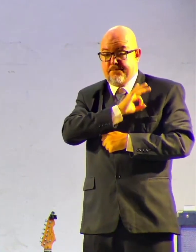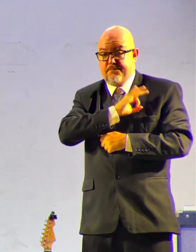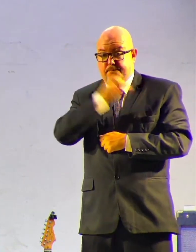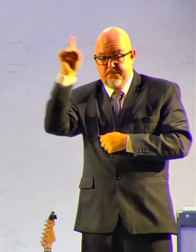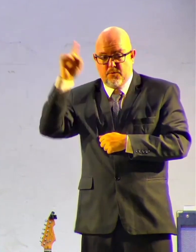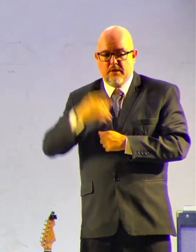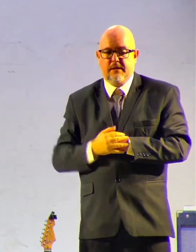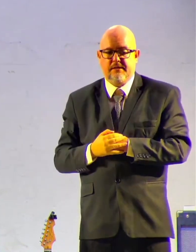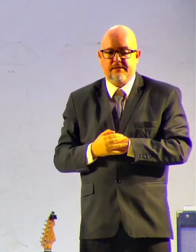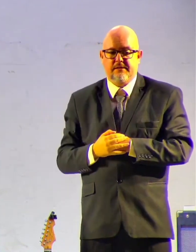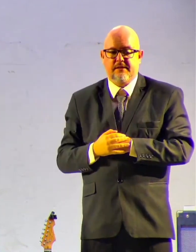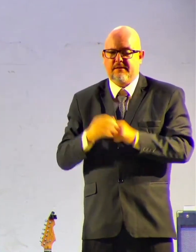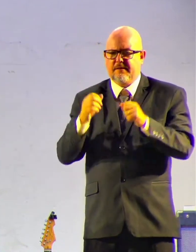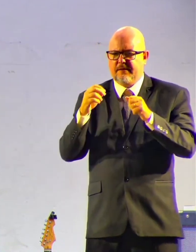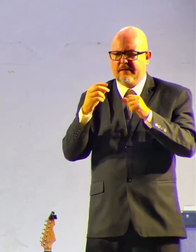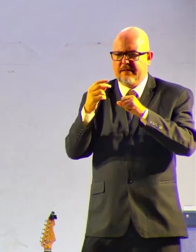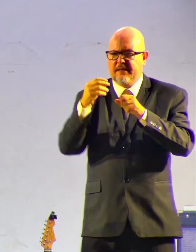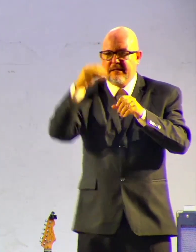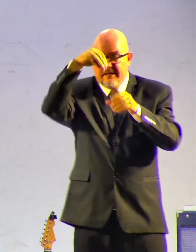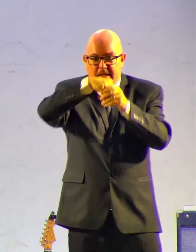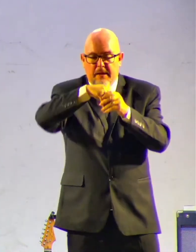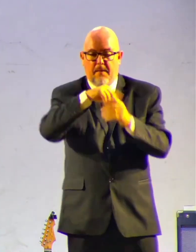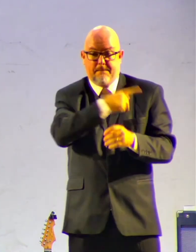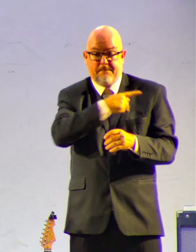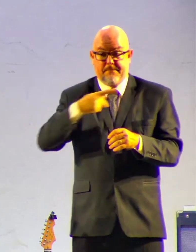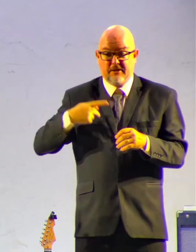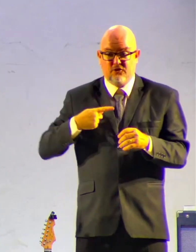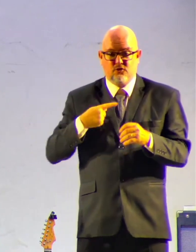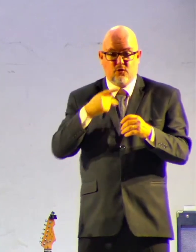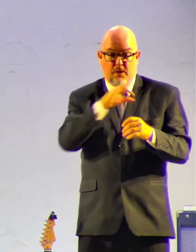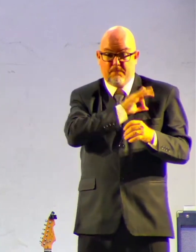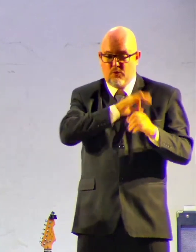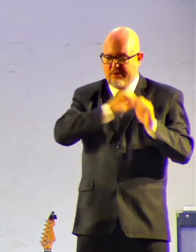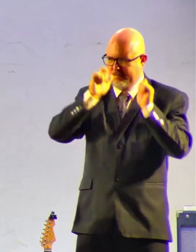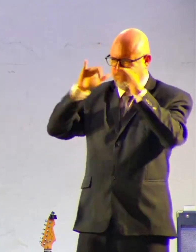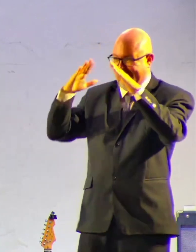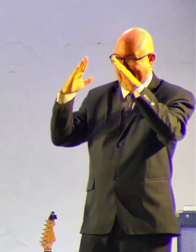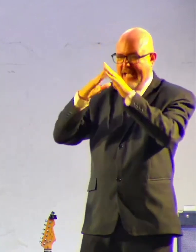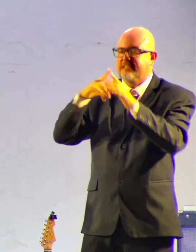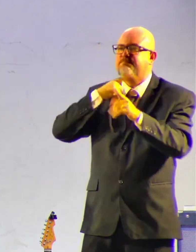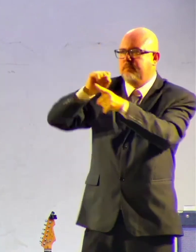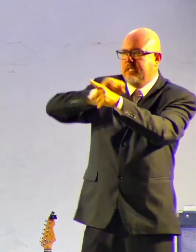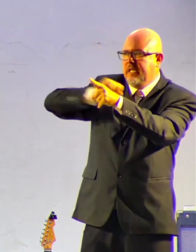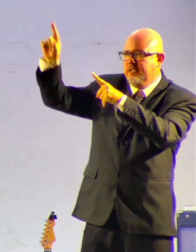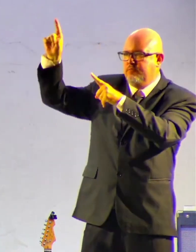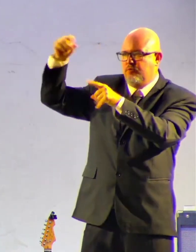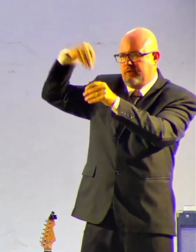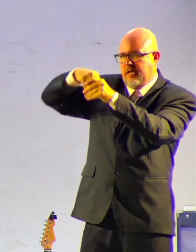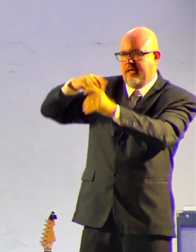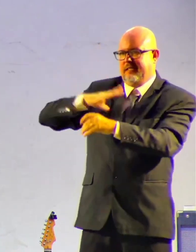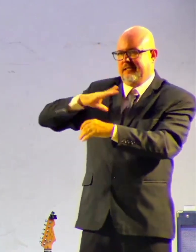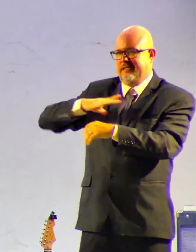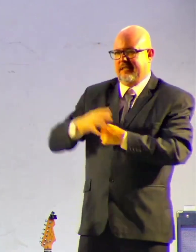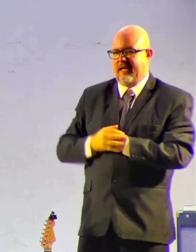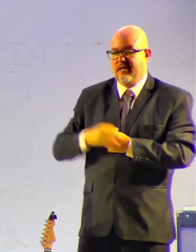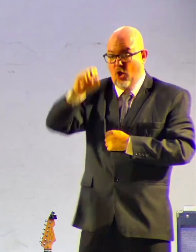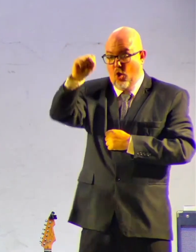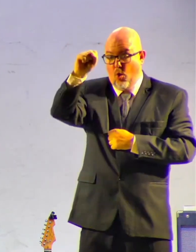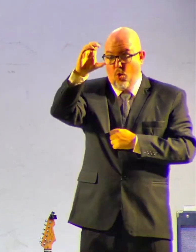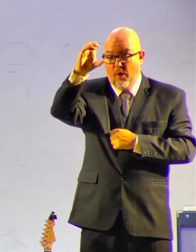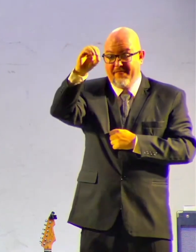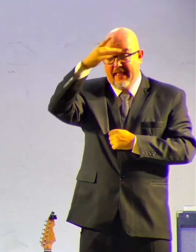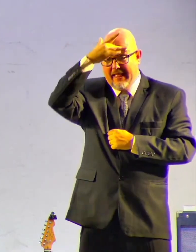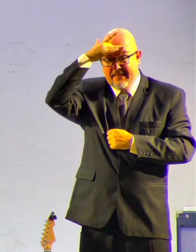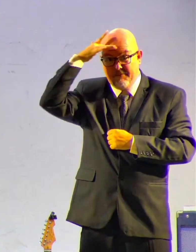Ceausescu cercou a casa do pastor Toderic na cidade de Timisoara para expulsá-lo da cidade. Os 80 membros